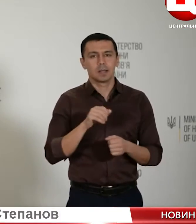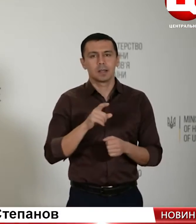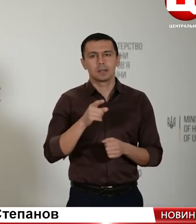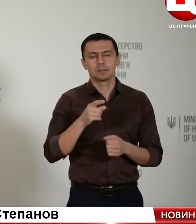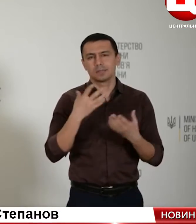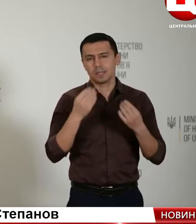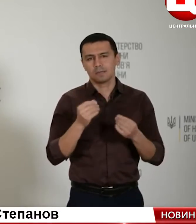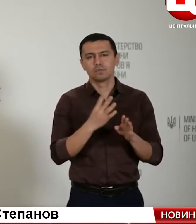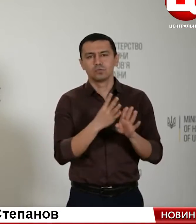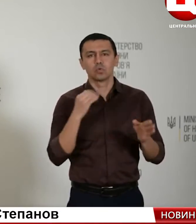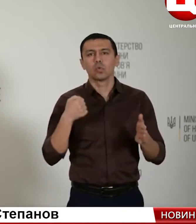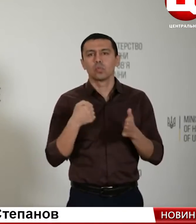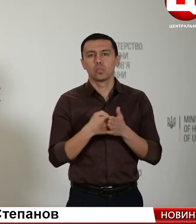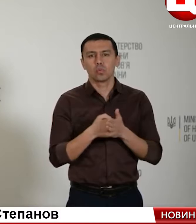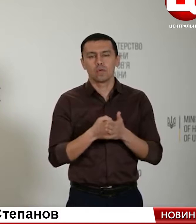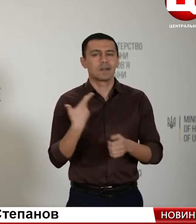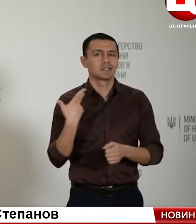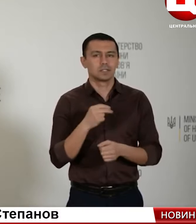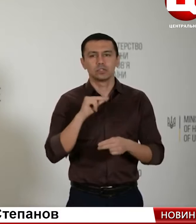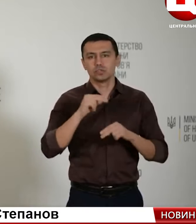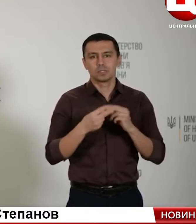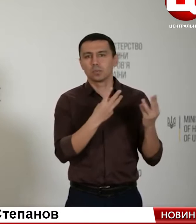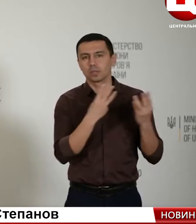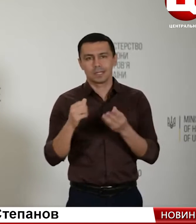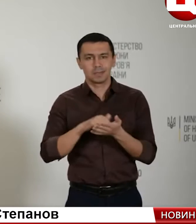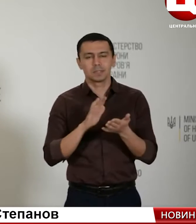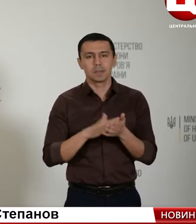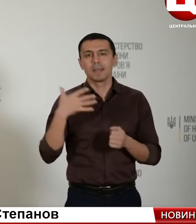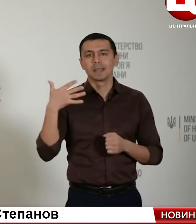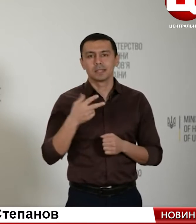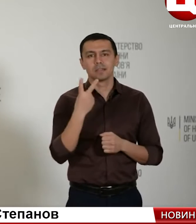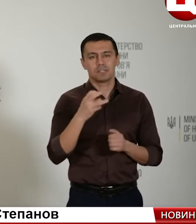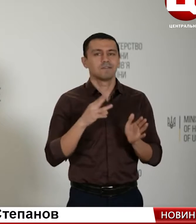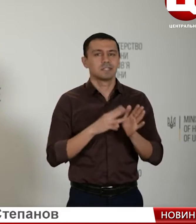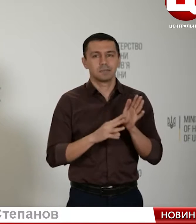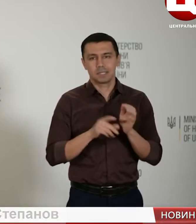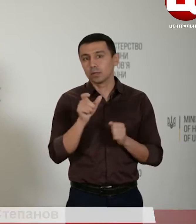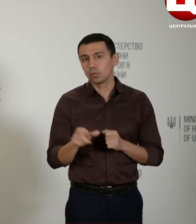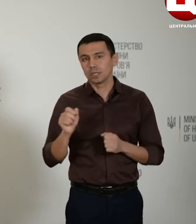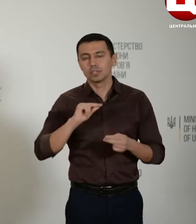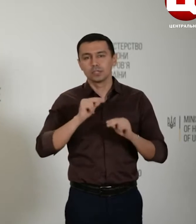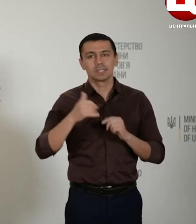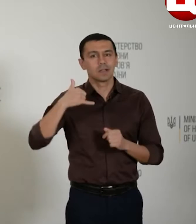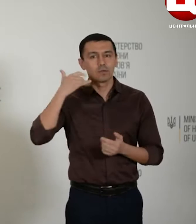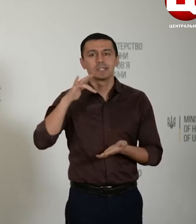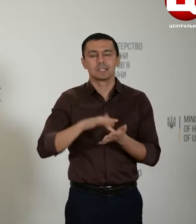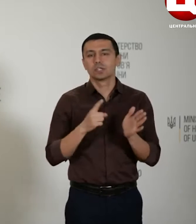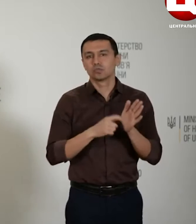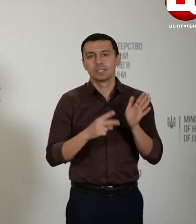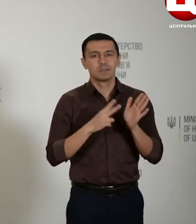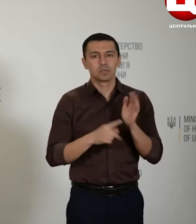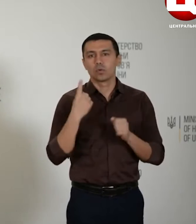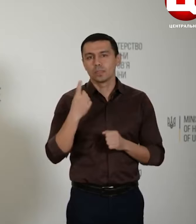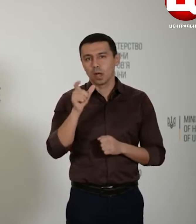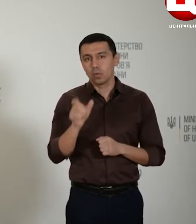день в чергу до вакцинації через портал записалось 5280 людей, через контакт-центр